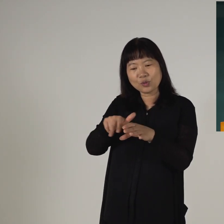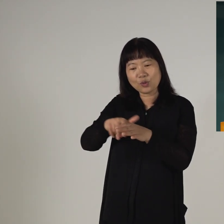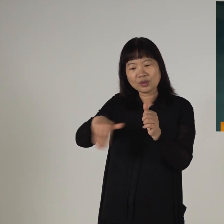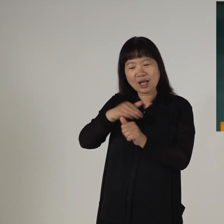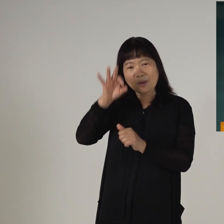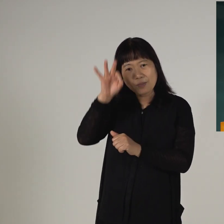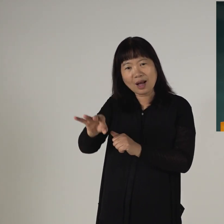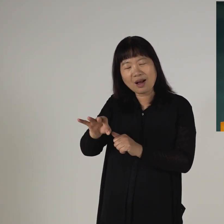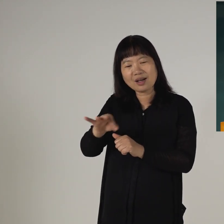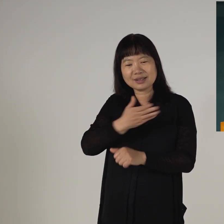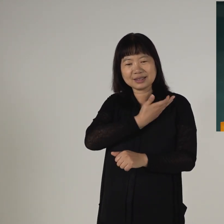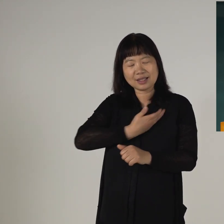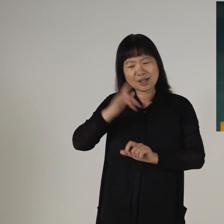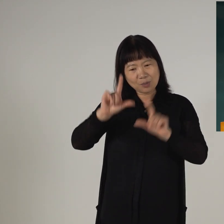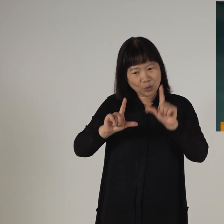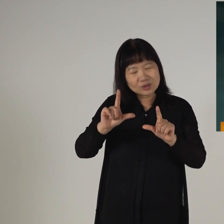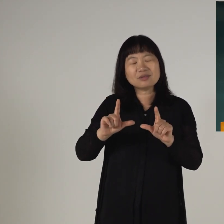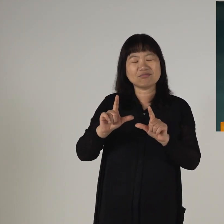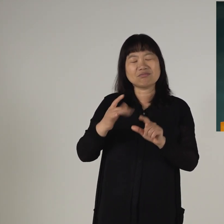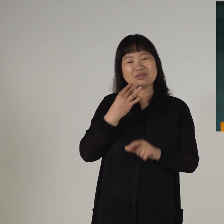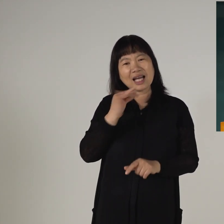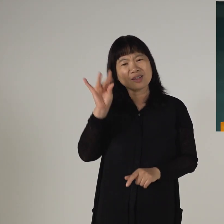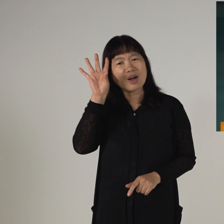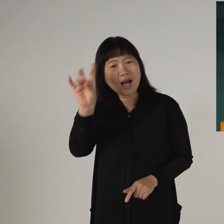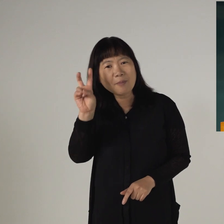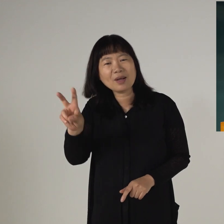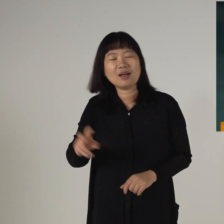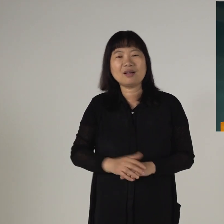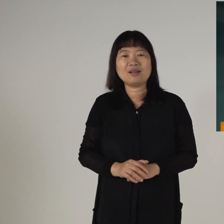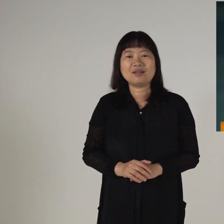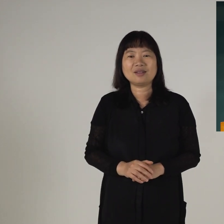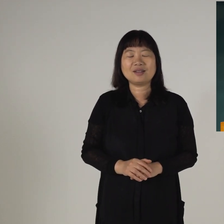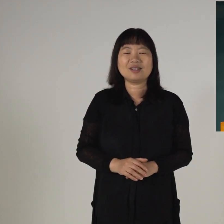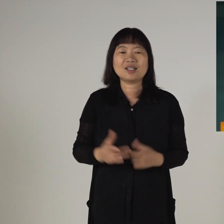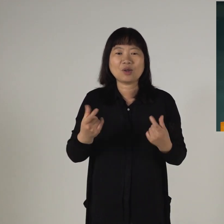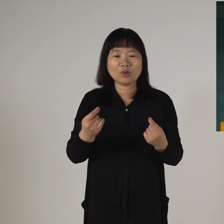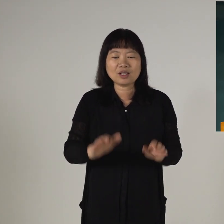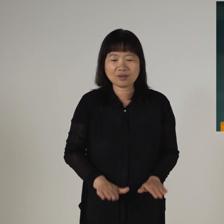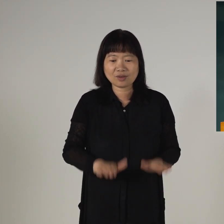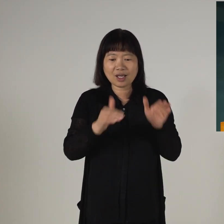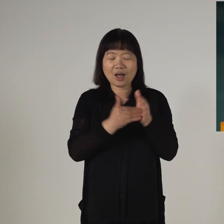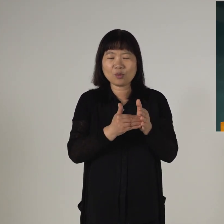상황이 그렇게 교육을 받고 그렇게 삶을 살아왔기 때문에